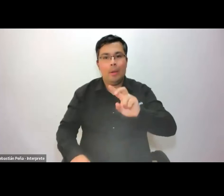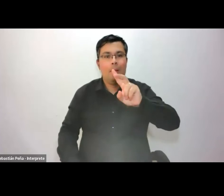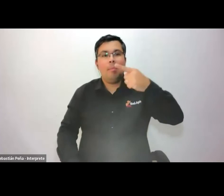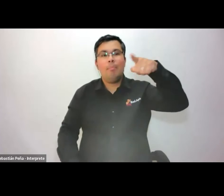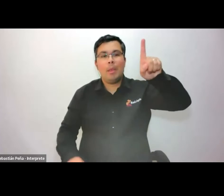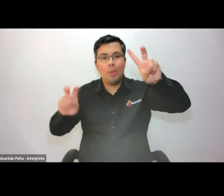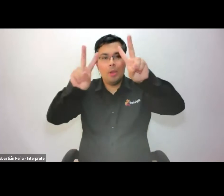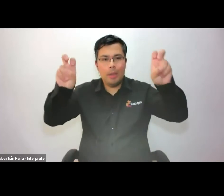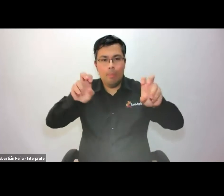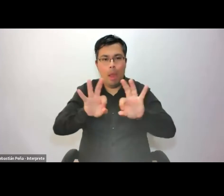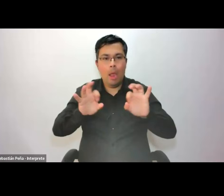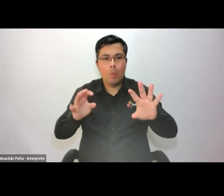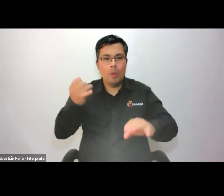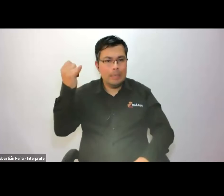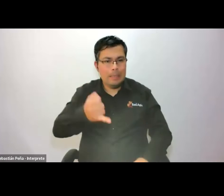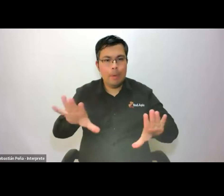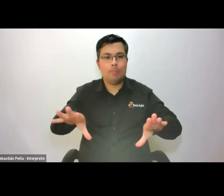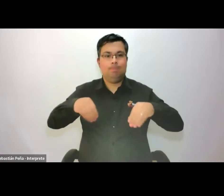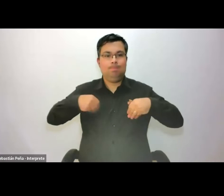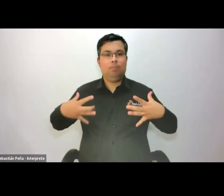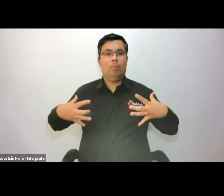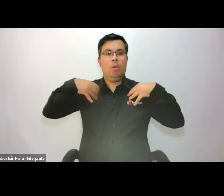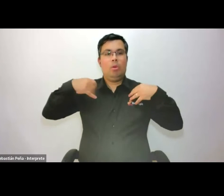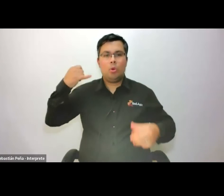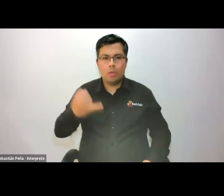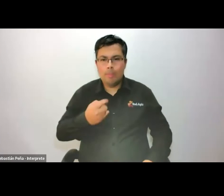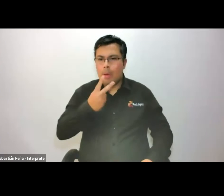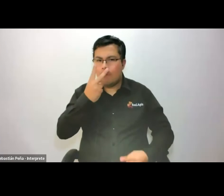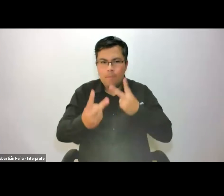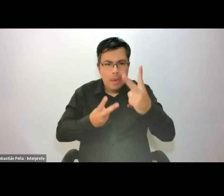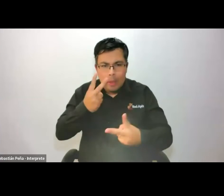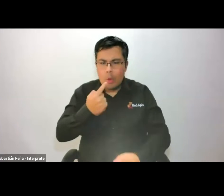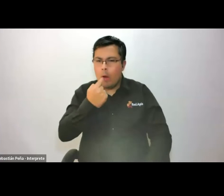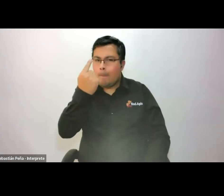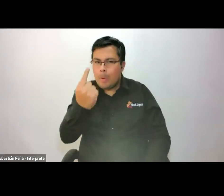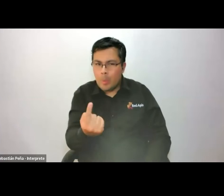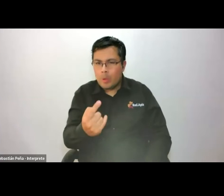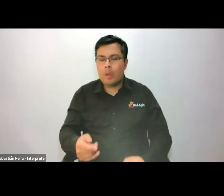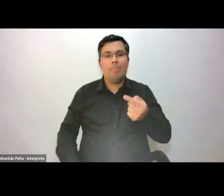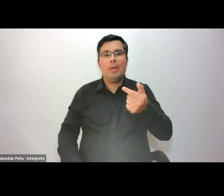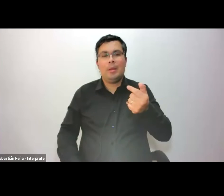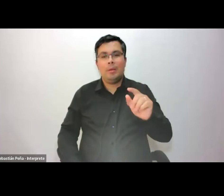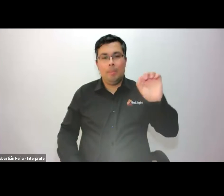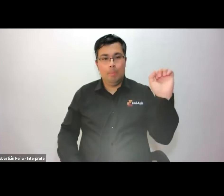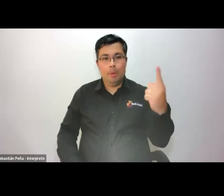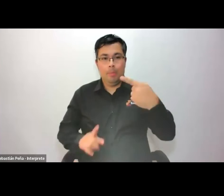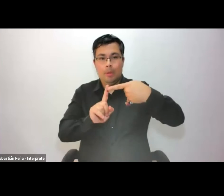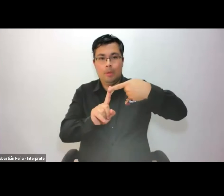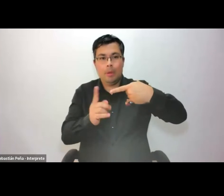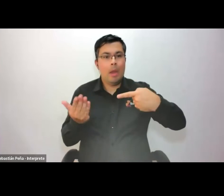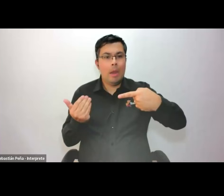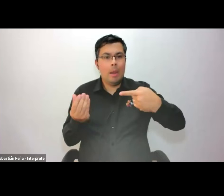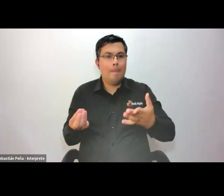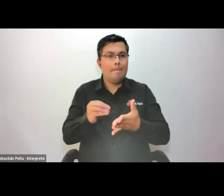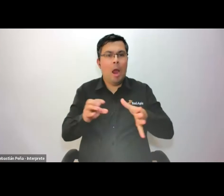también, porque siempre estoy viendo las preguntas que se señalan, y claro, es como que primero se señala que hay necesidad de más cupos, ¿no?